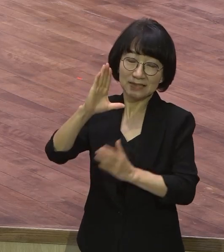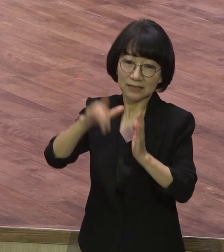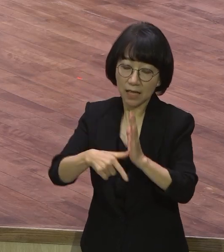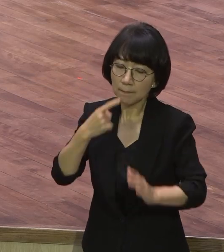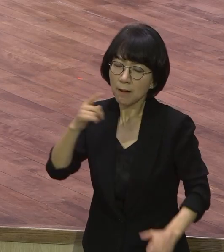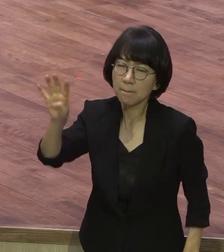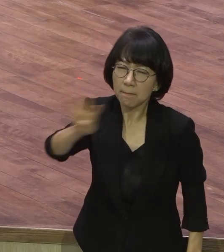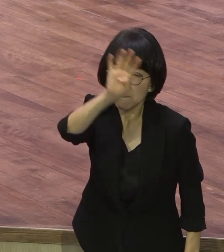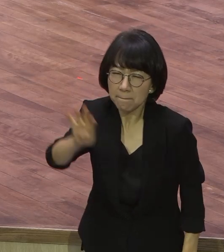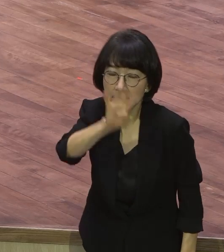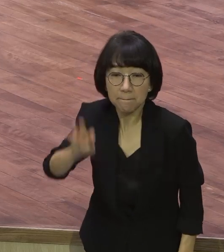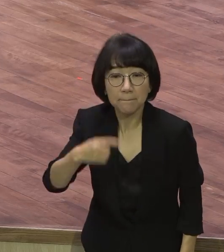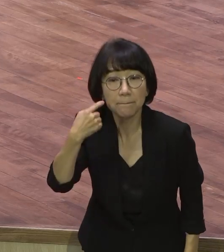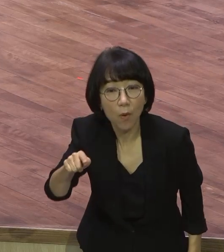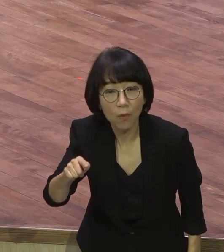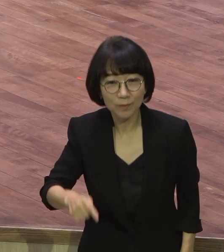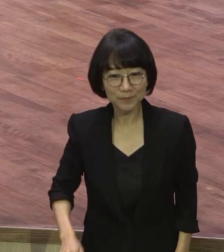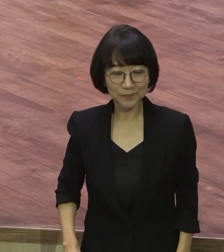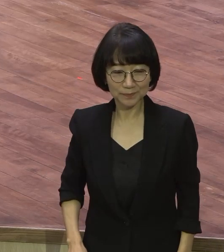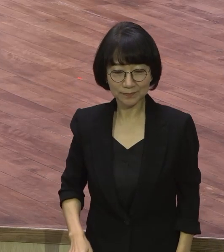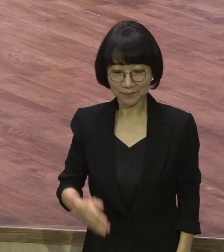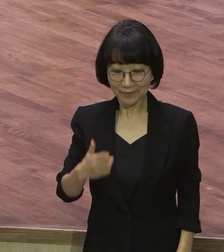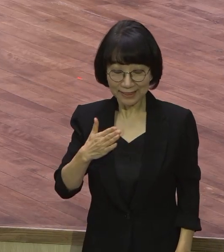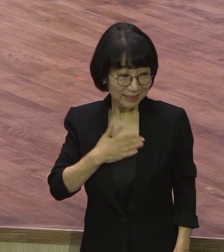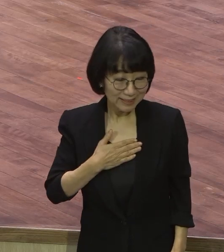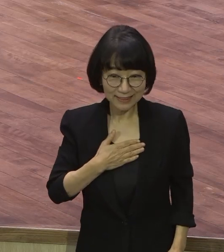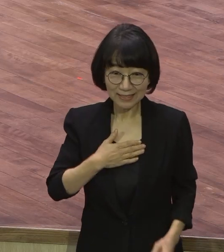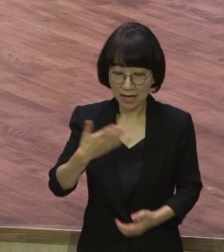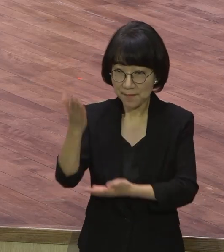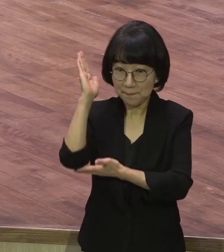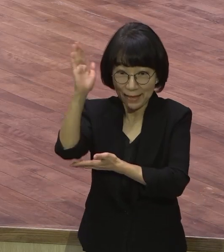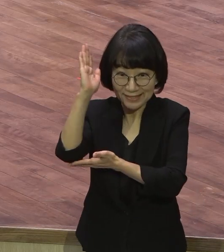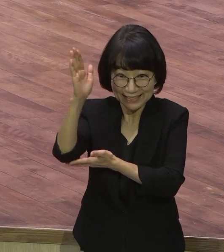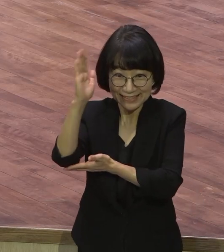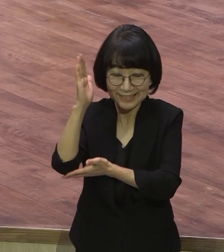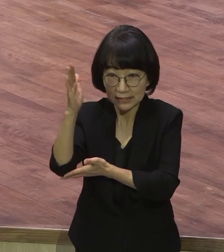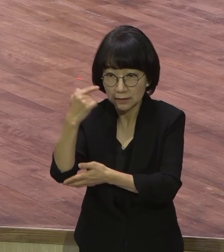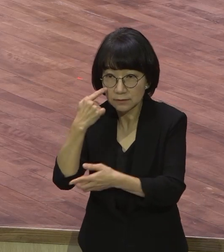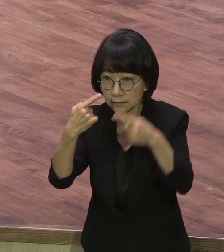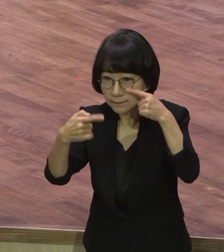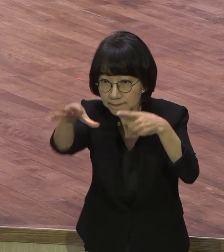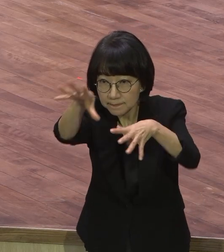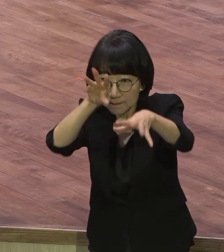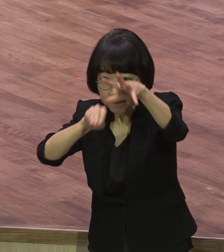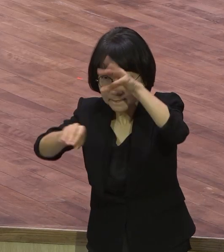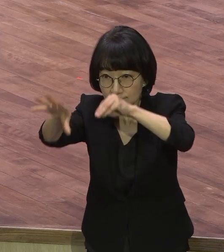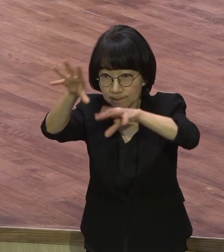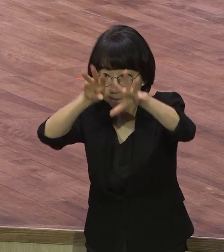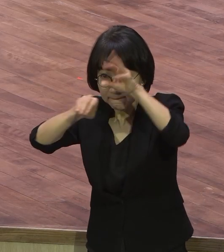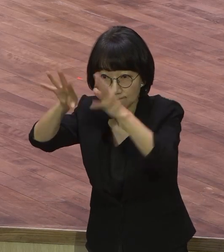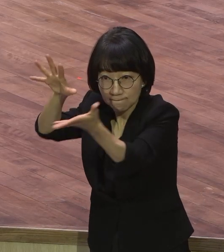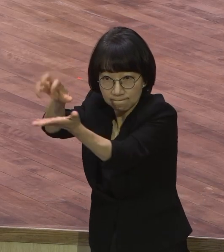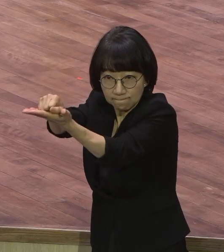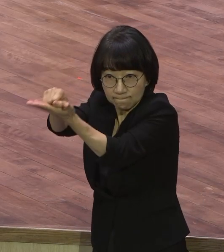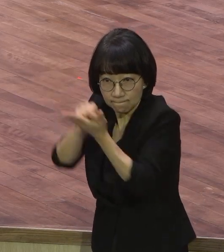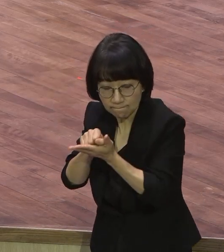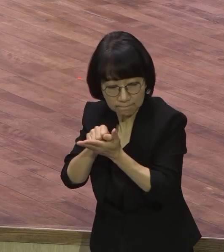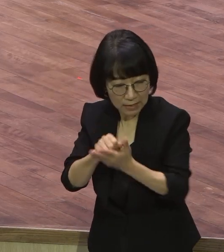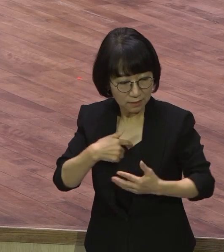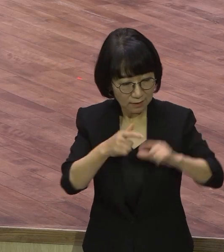자신의 삶에 받은 메시지를 사실적으로 적용하고